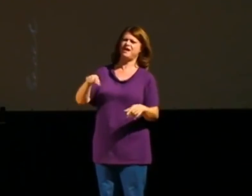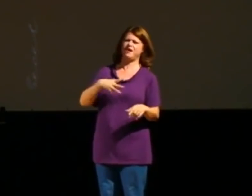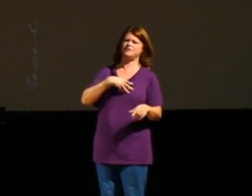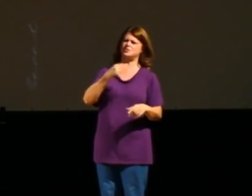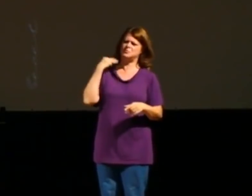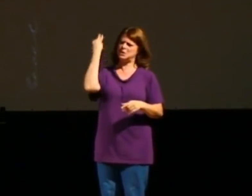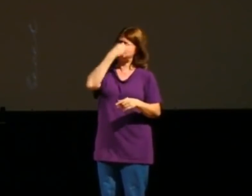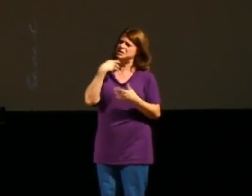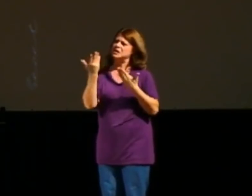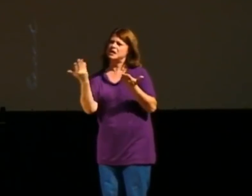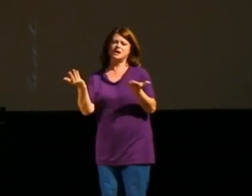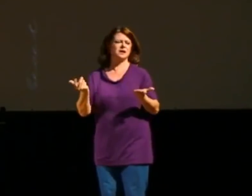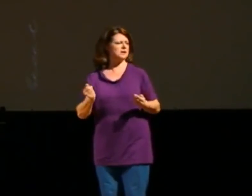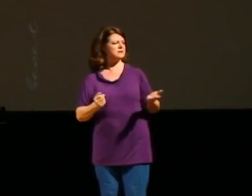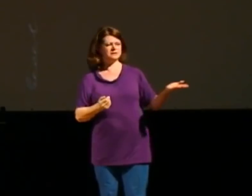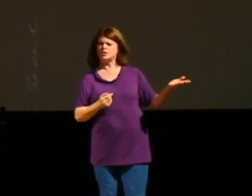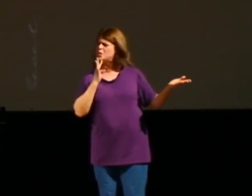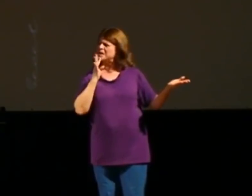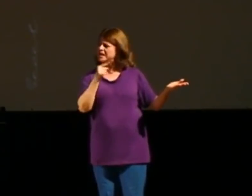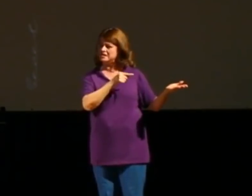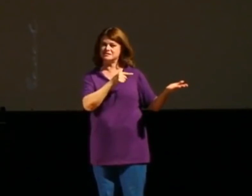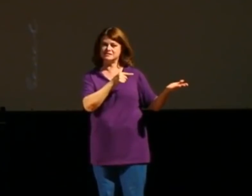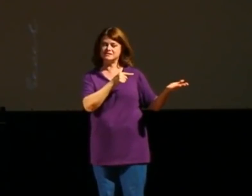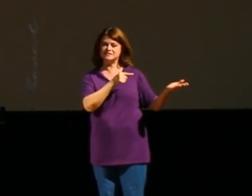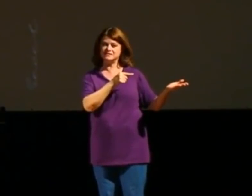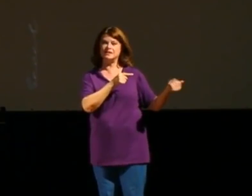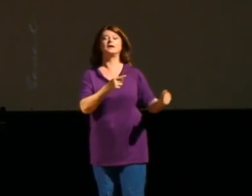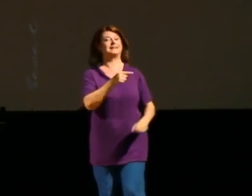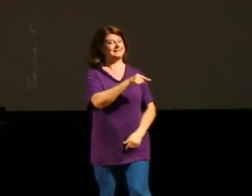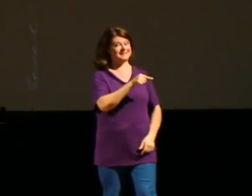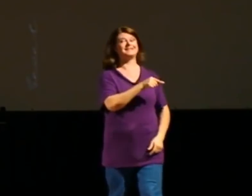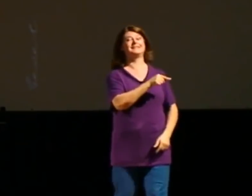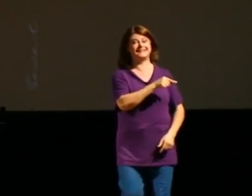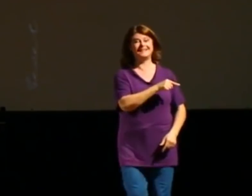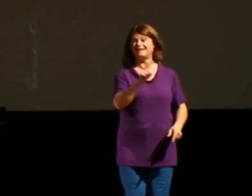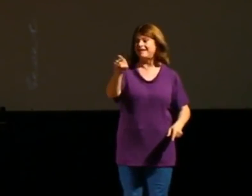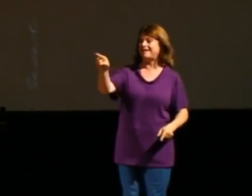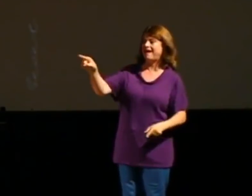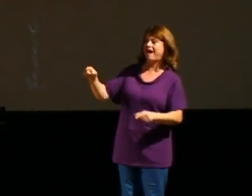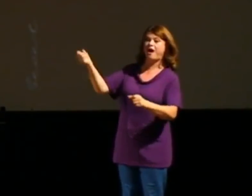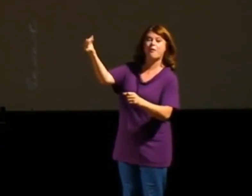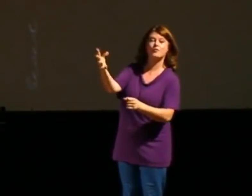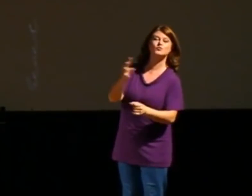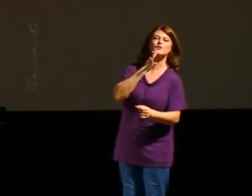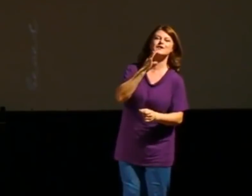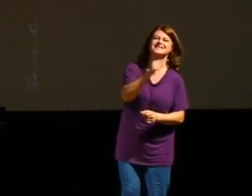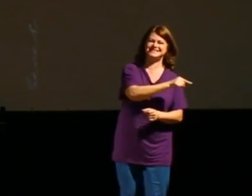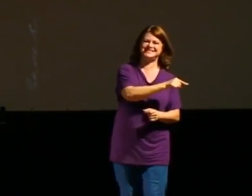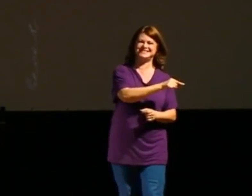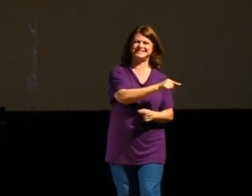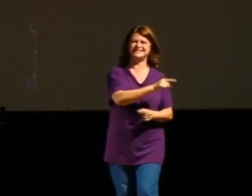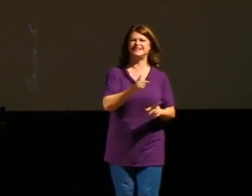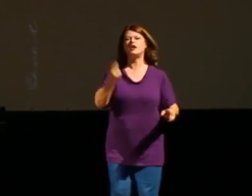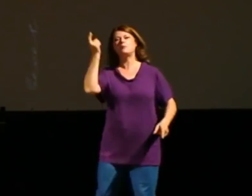milagre. A ausência da fé ela é um impedimento para que você receba de